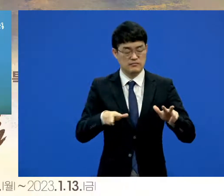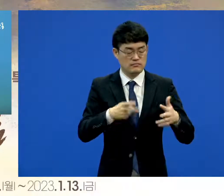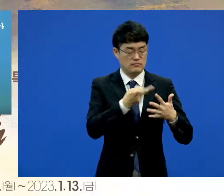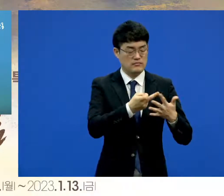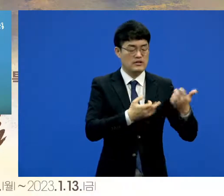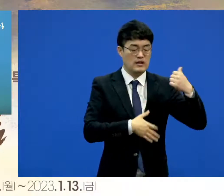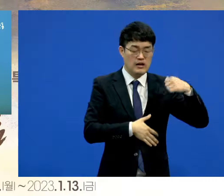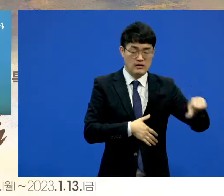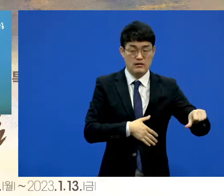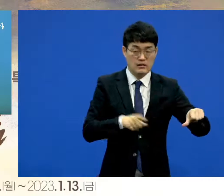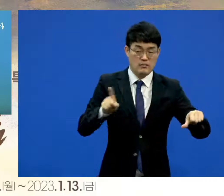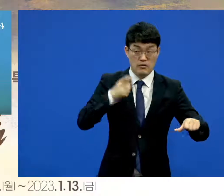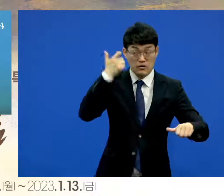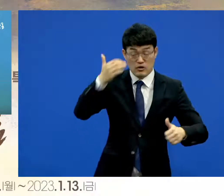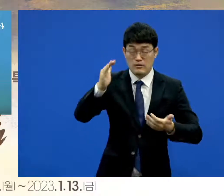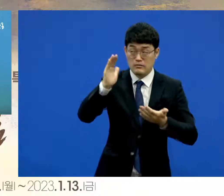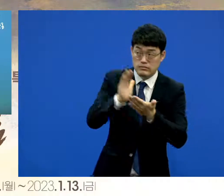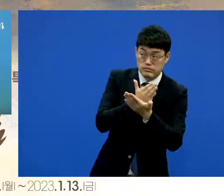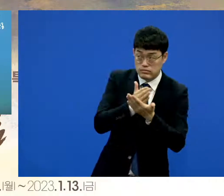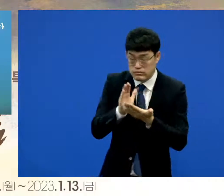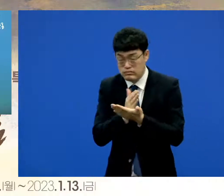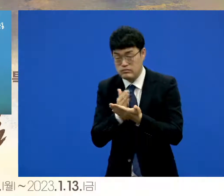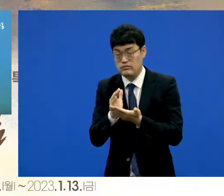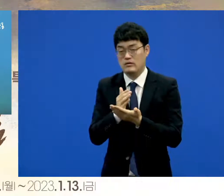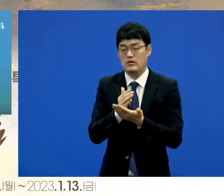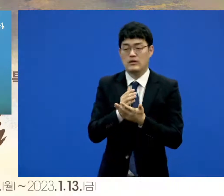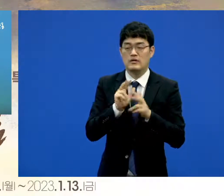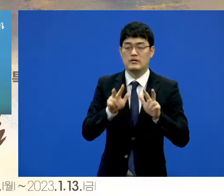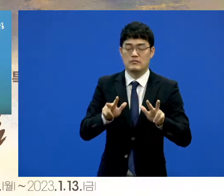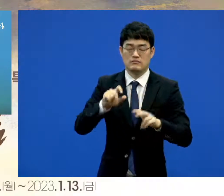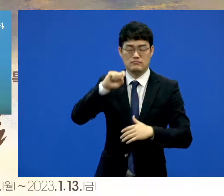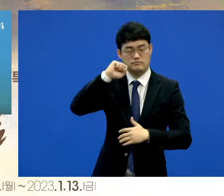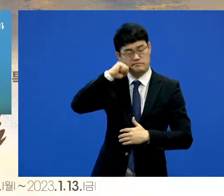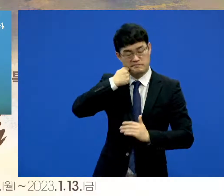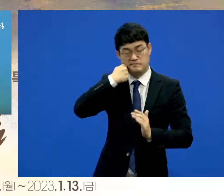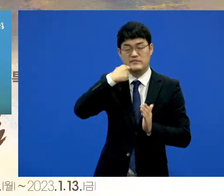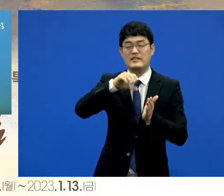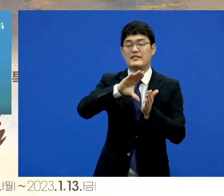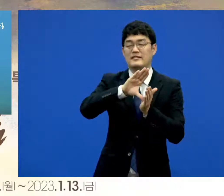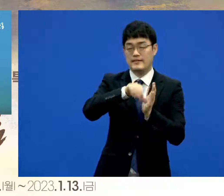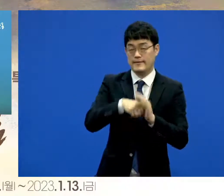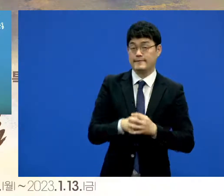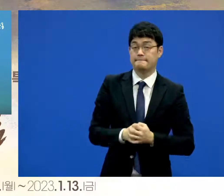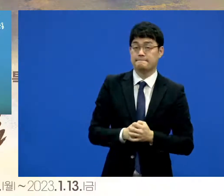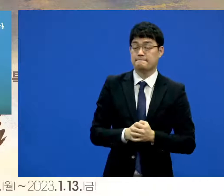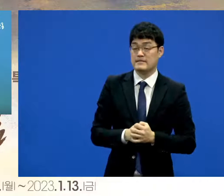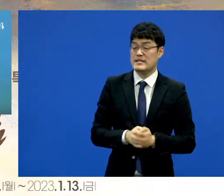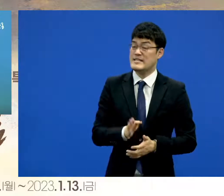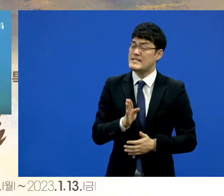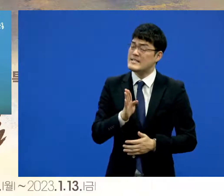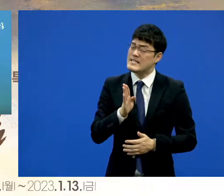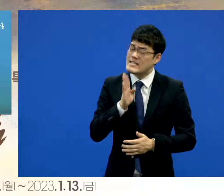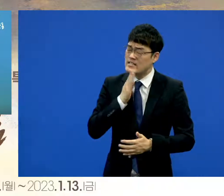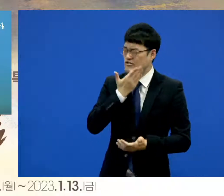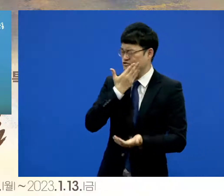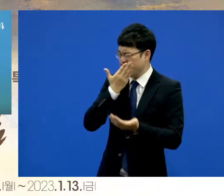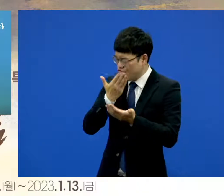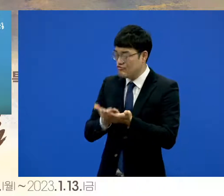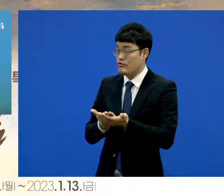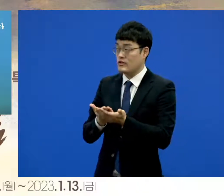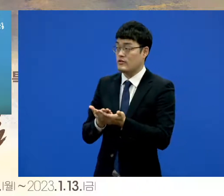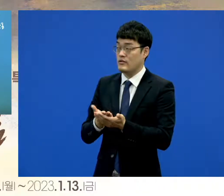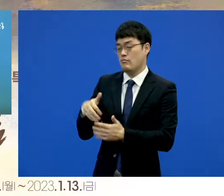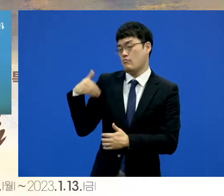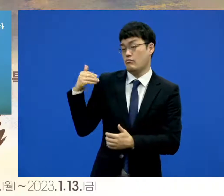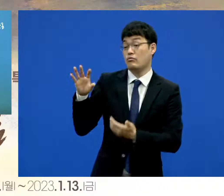아버지와의 관계를 포기하고 유산을 가지고 떠난 때와 그리 멀지 않다는 것. 진짜 가치를 못 보면 어떻게 됩니까? 삶의